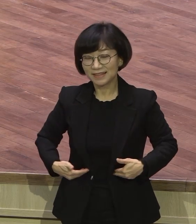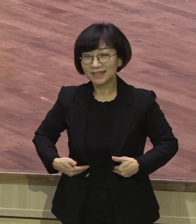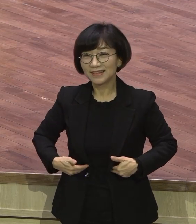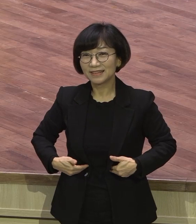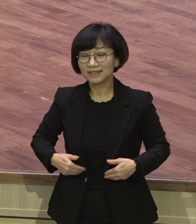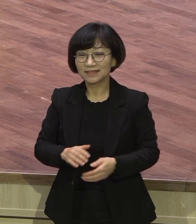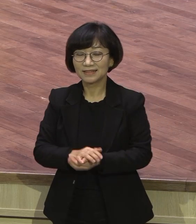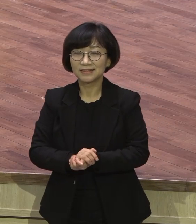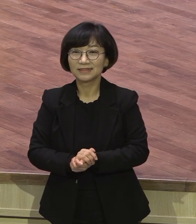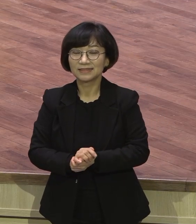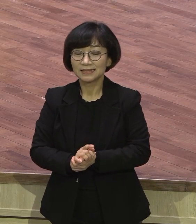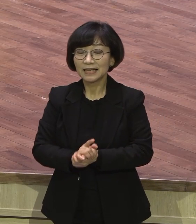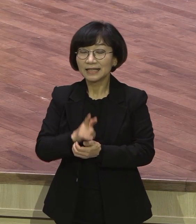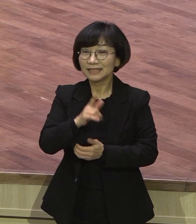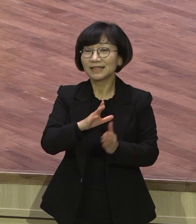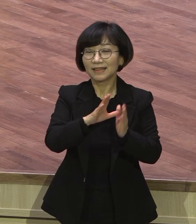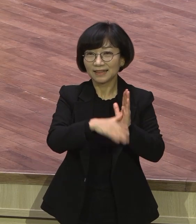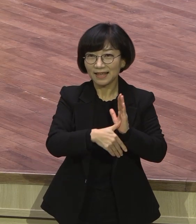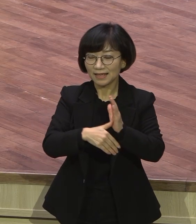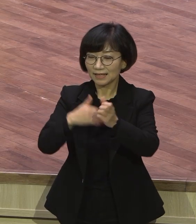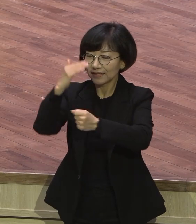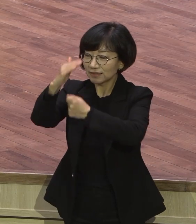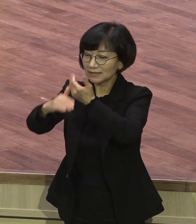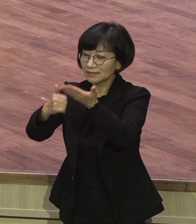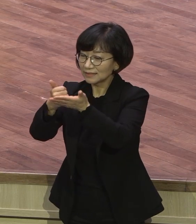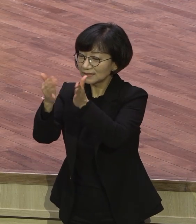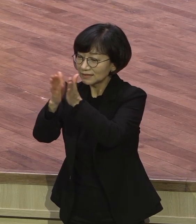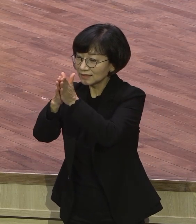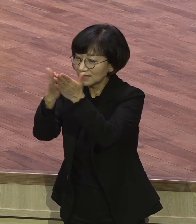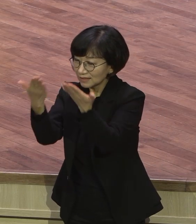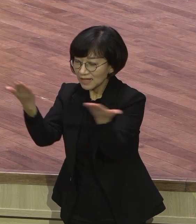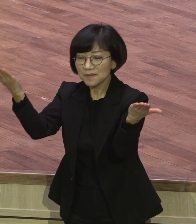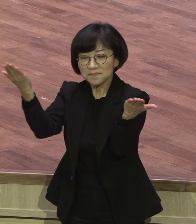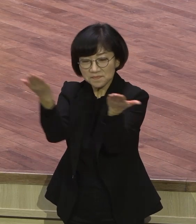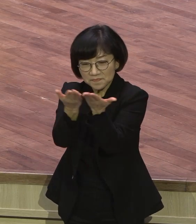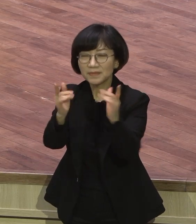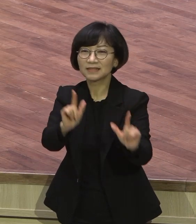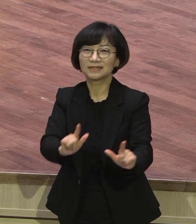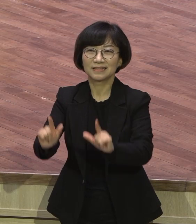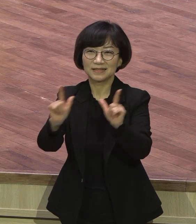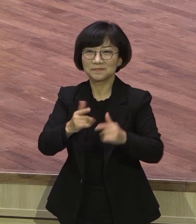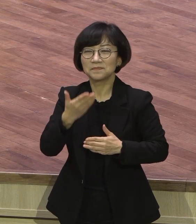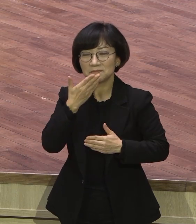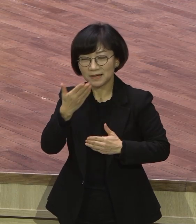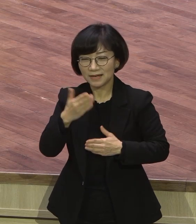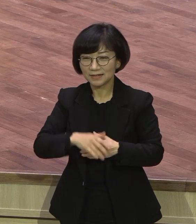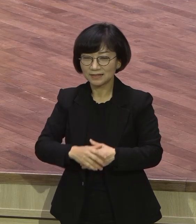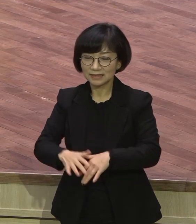그래야 성경적 삶, 그래야 보금적 삶, 그래야 사단에게 속질 않아요.